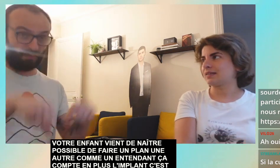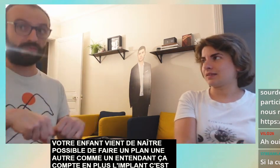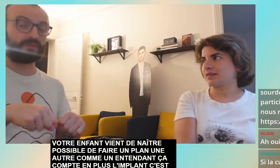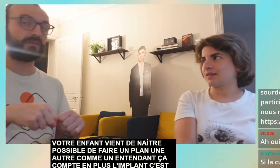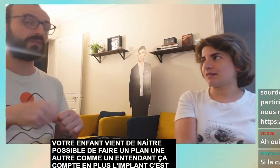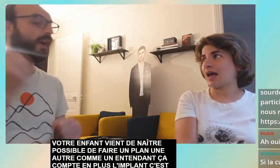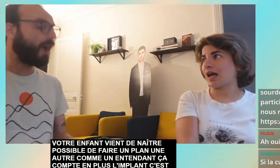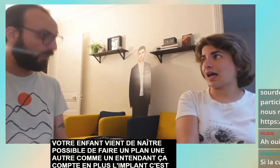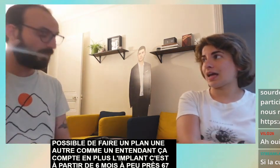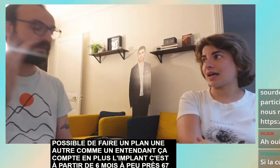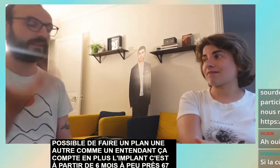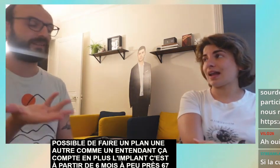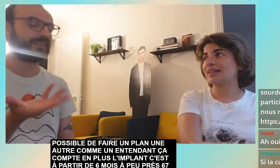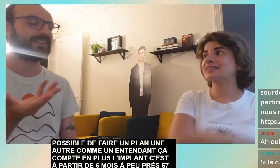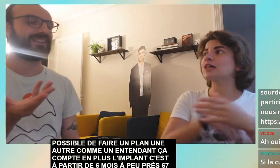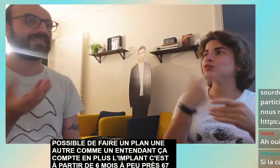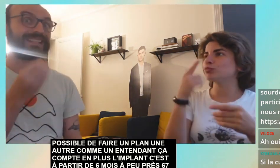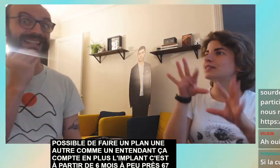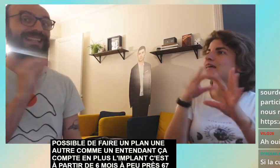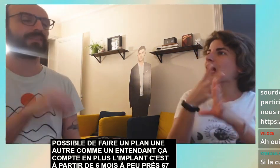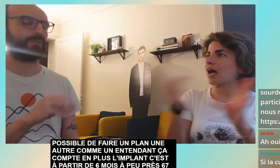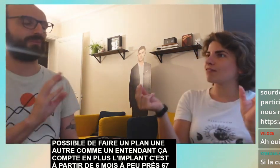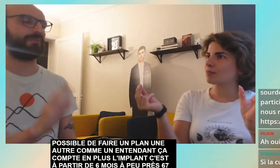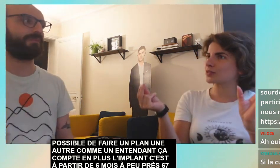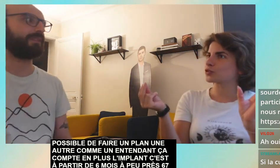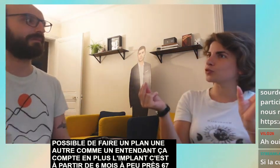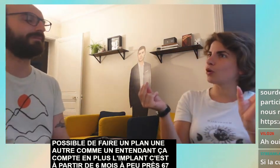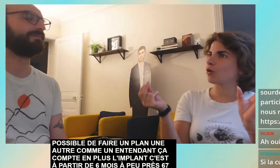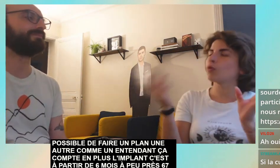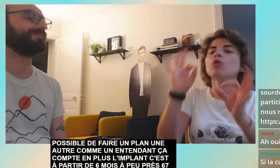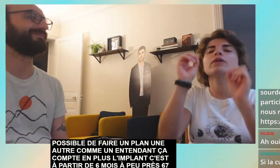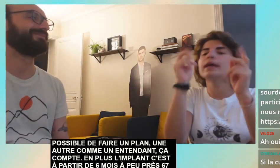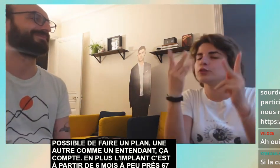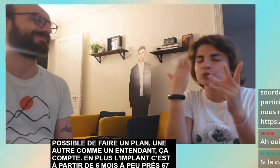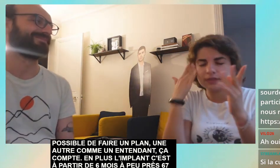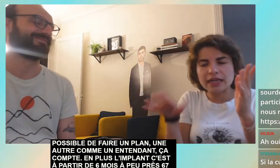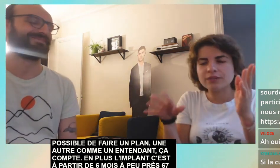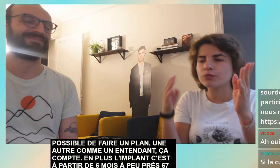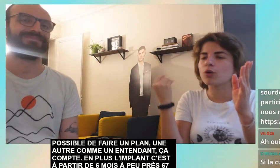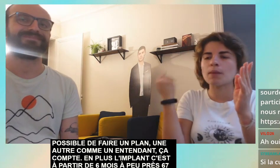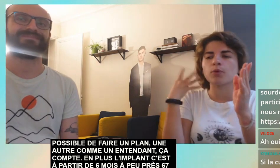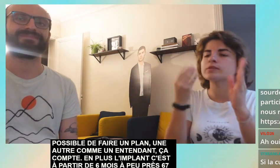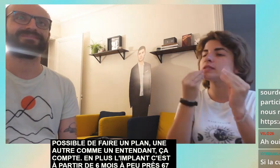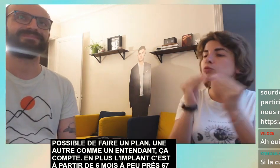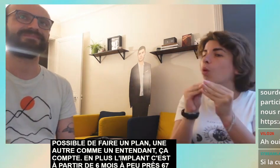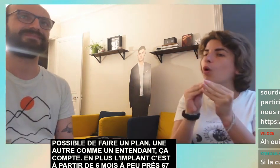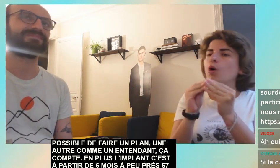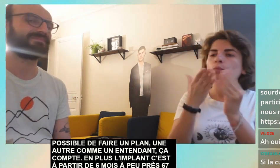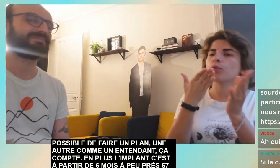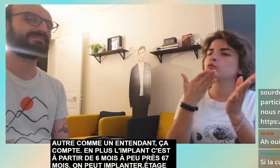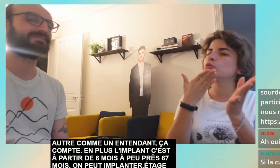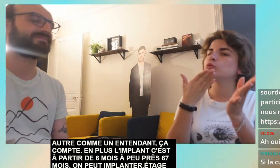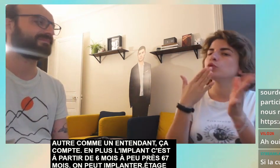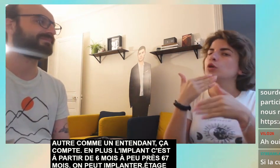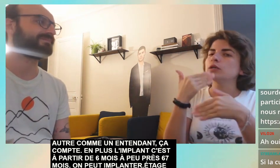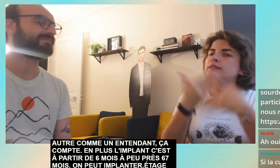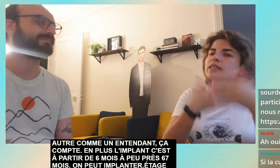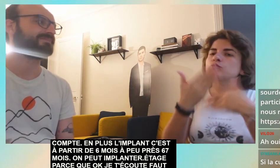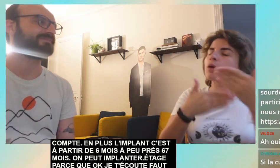peut implanter. Et ça, je trouve que c'est grave parce que, ok, je sais qu'il faut implanter tôt pour que ça soit mieux